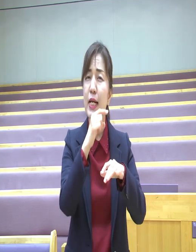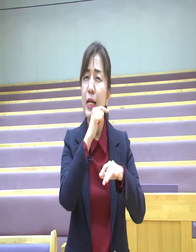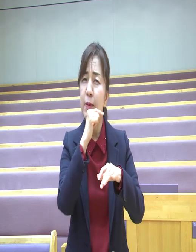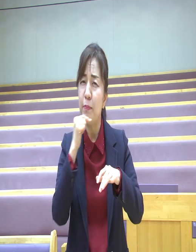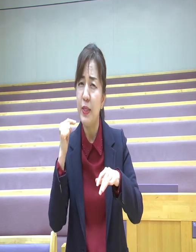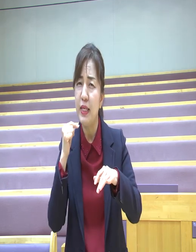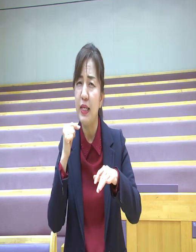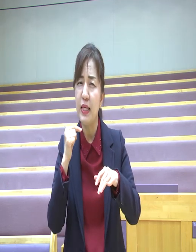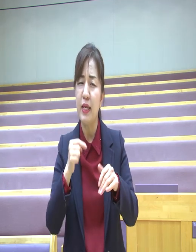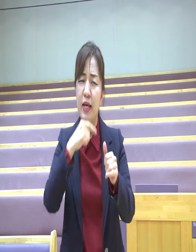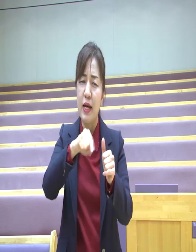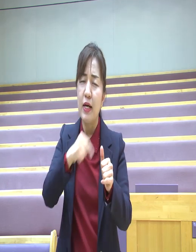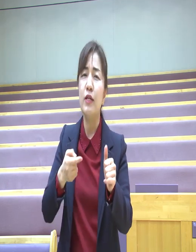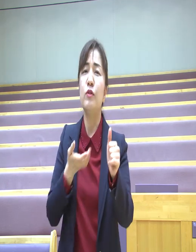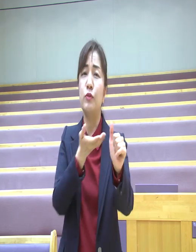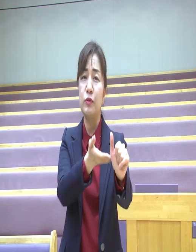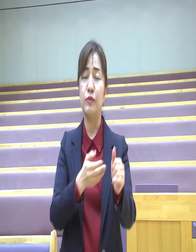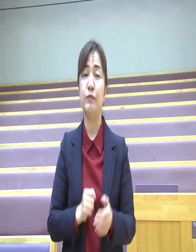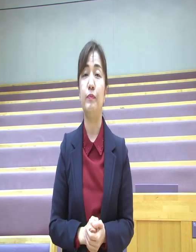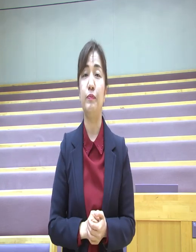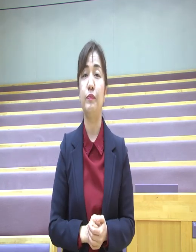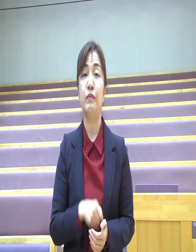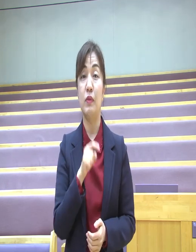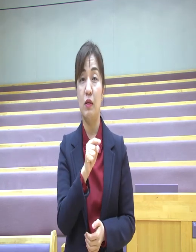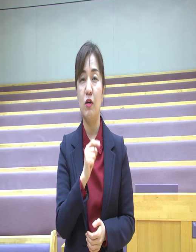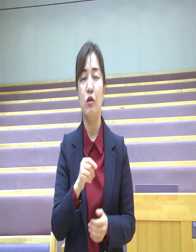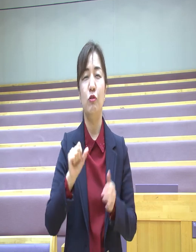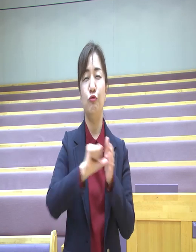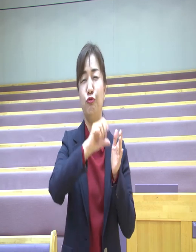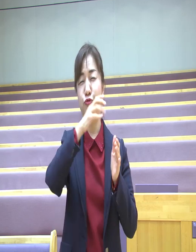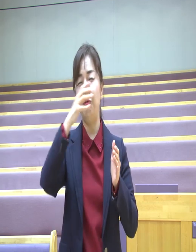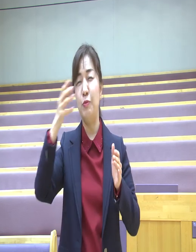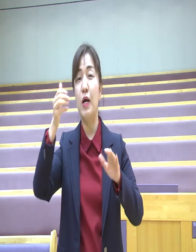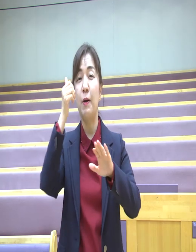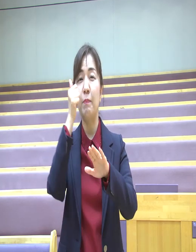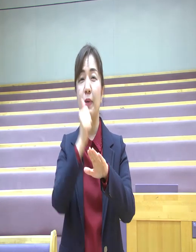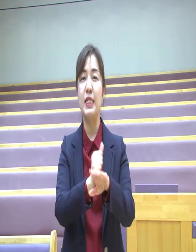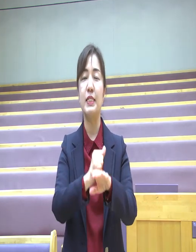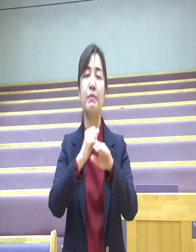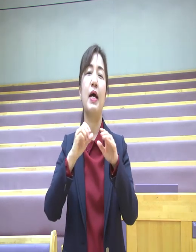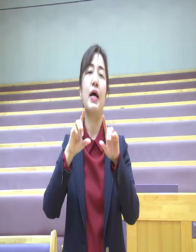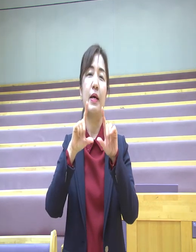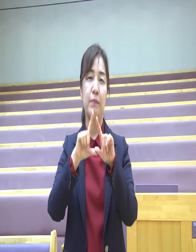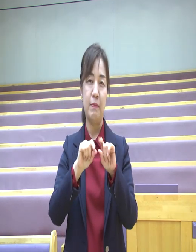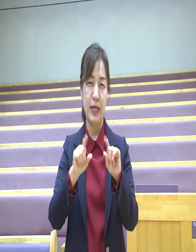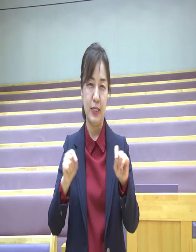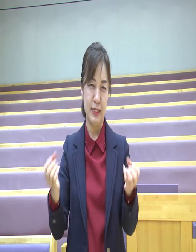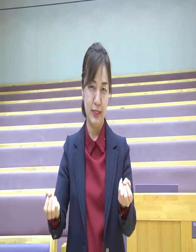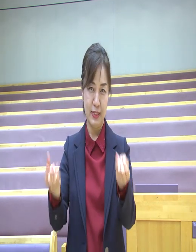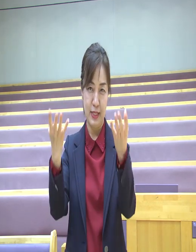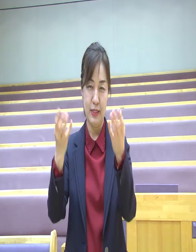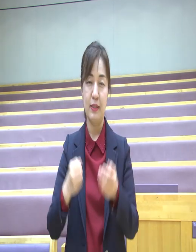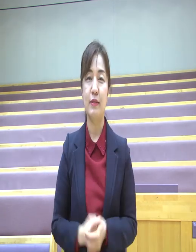살과 피라고 가르치셨던 것입니다. 이것이 그 유명한 최후의